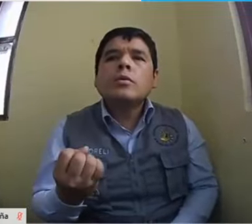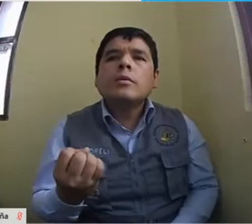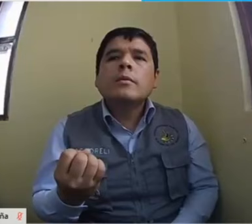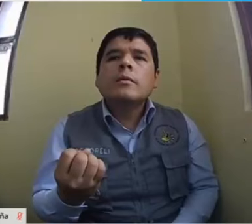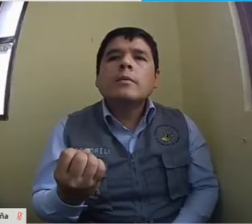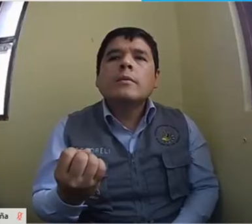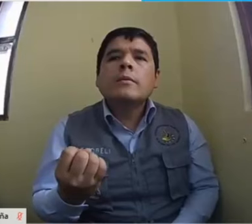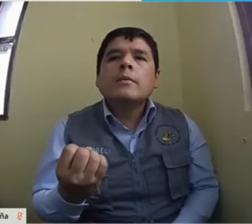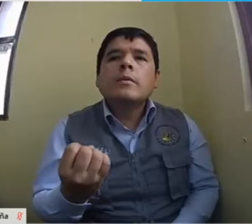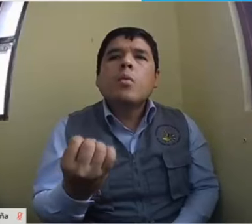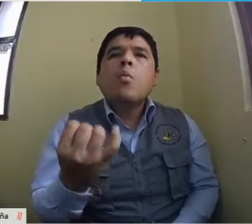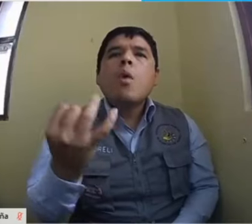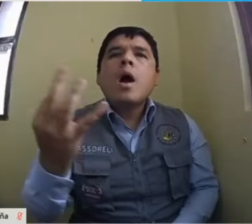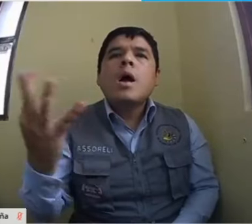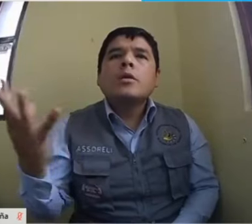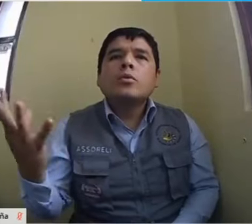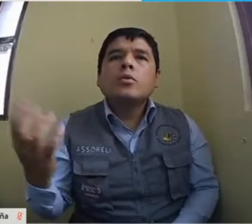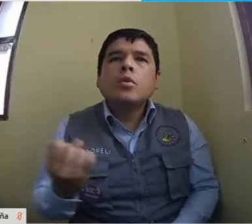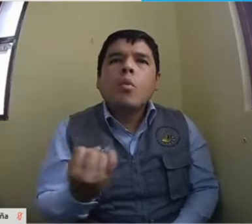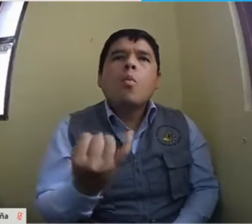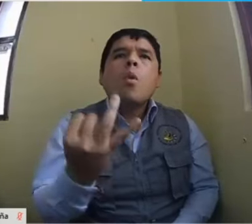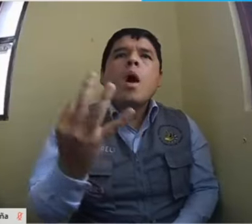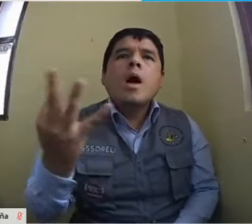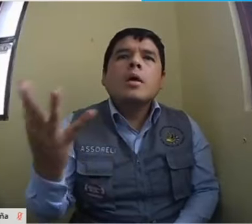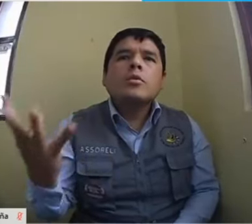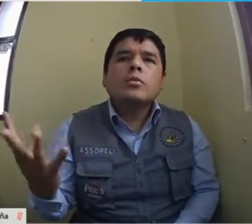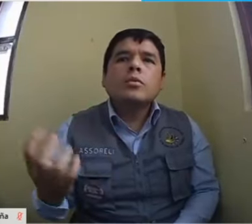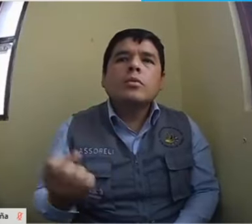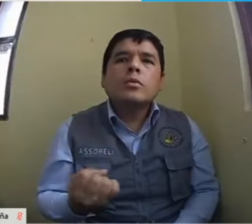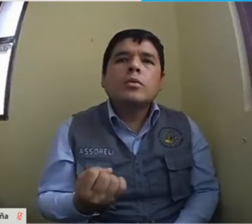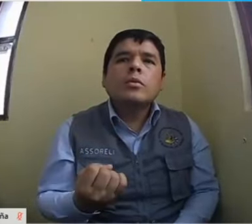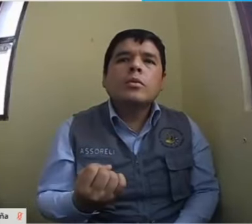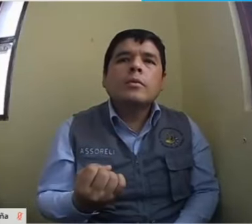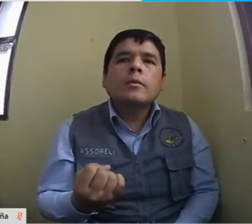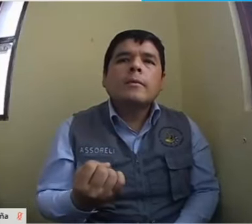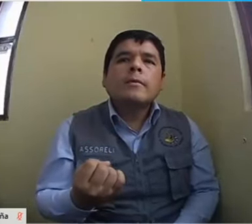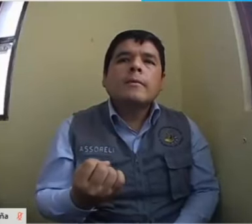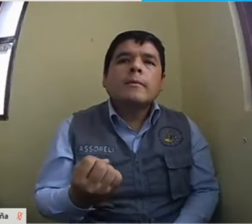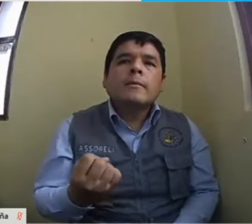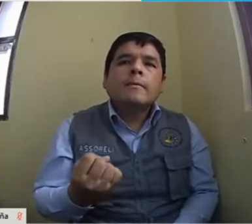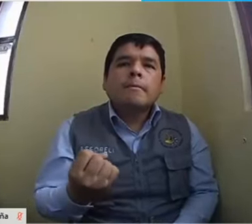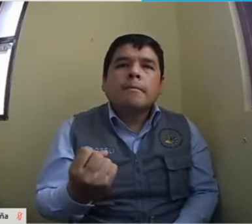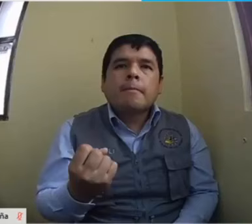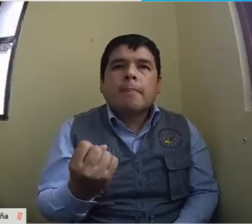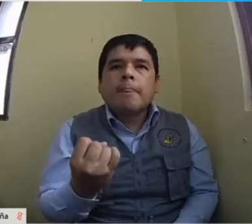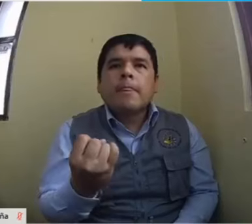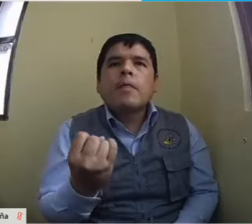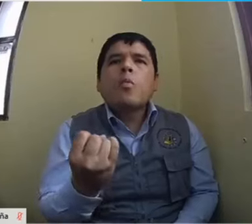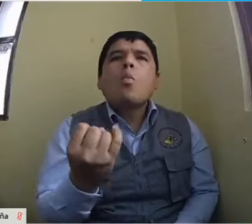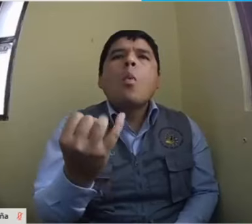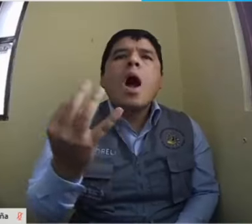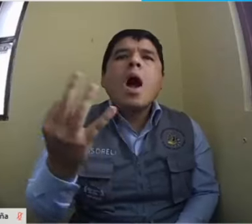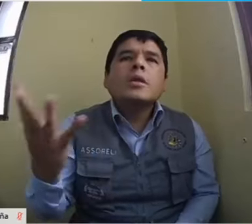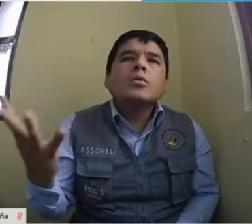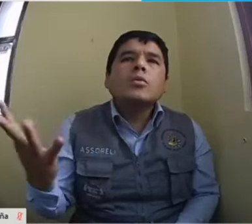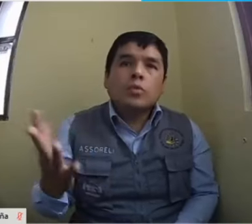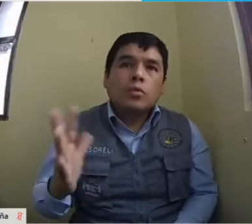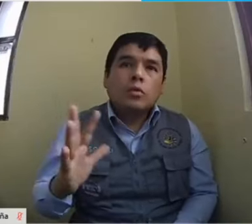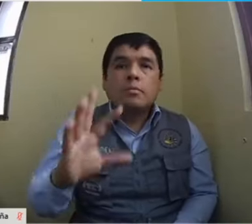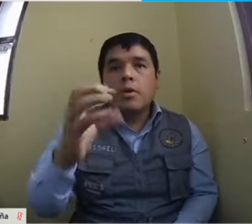¿Cuántos? ¿Cuántos llegaron? ¿Cuántos vienen? ¿Cuántos? ¿Cuántos? Abriendo los